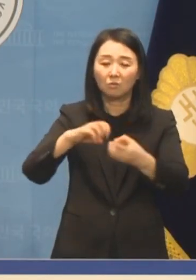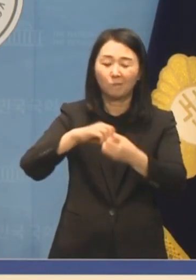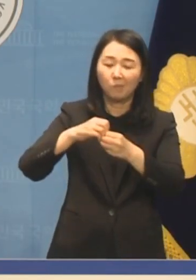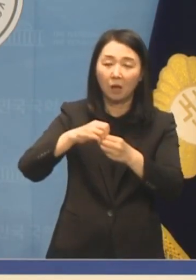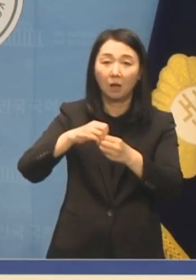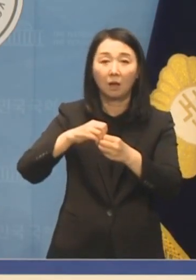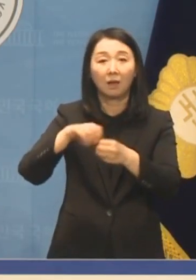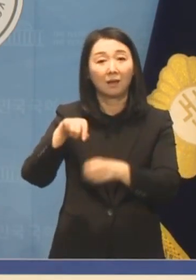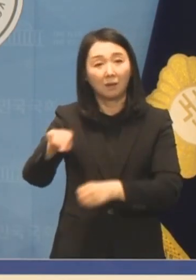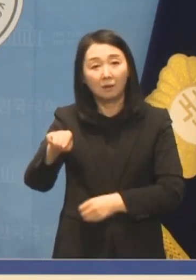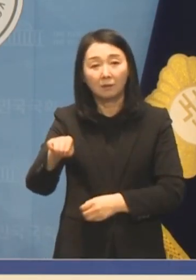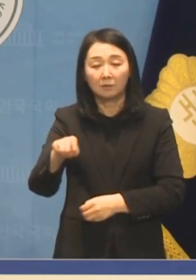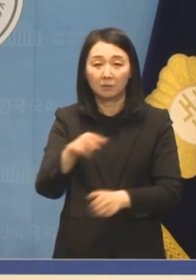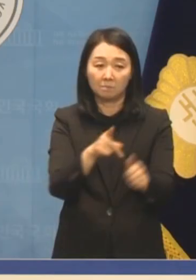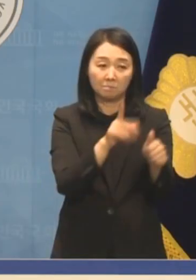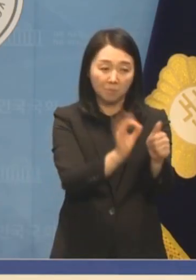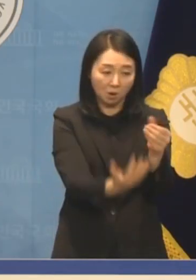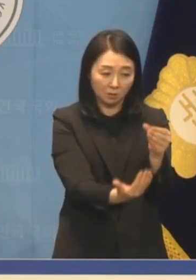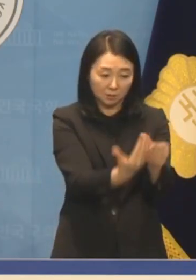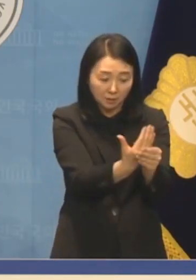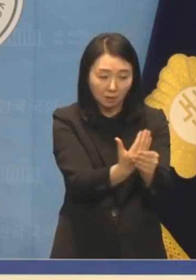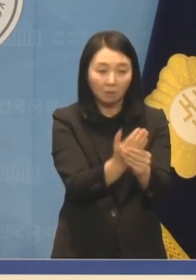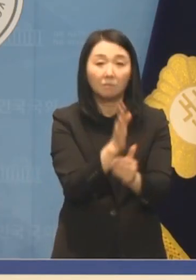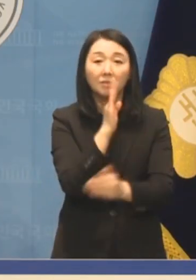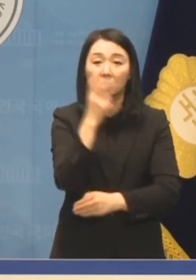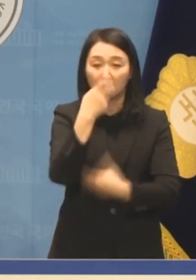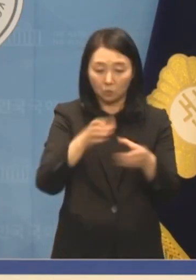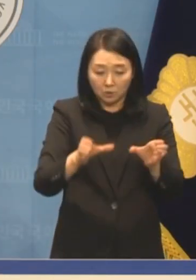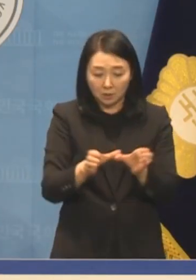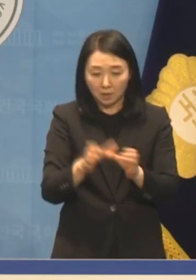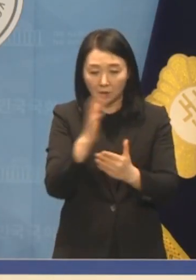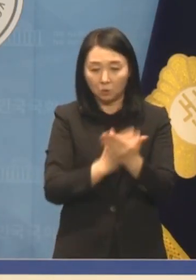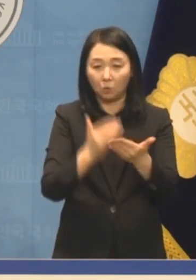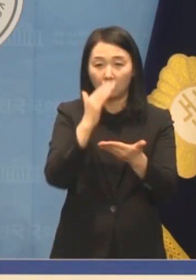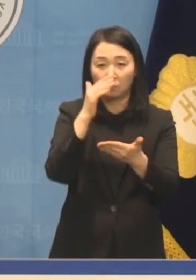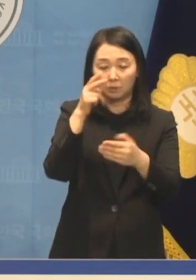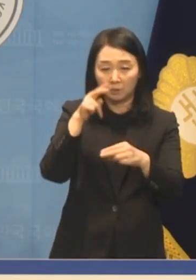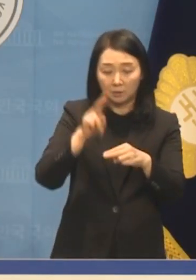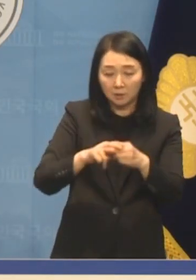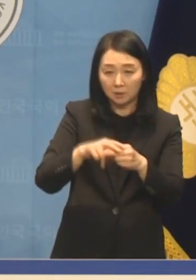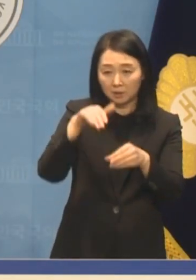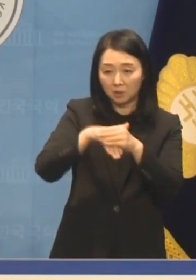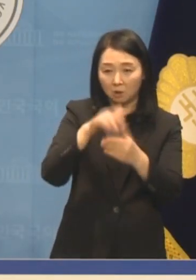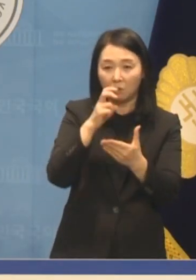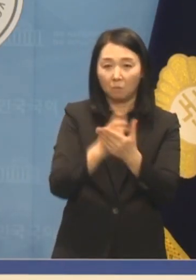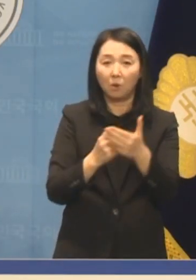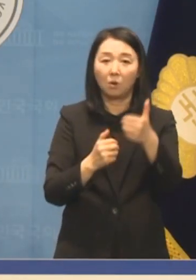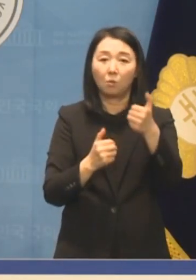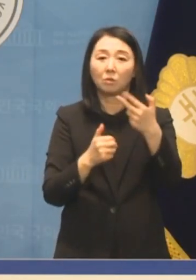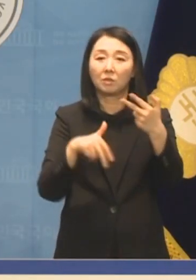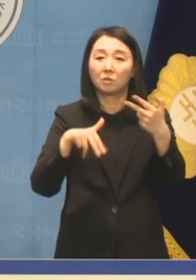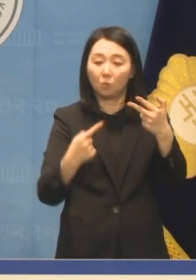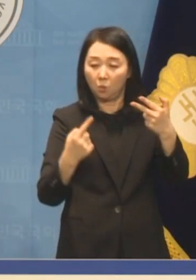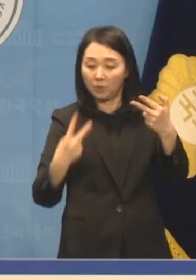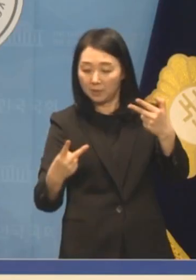국정농단, 명태균 게이트 진상조사단은 공직선거법 제57조의 5